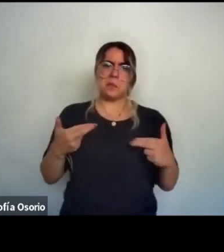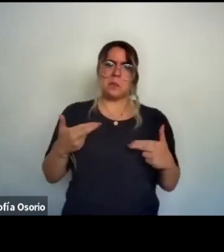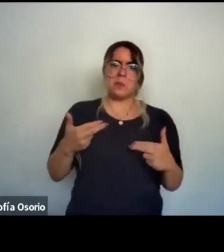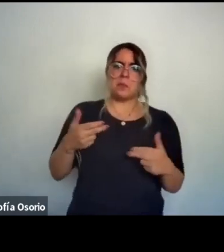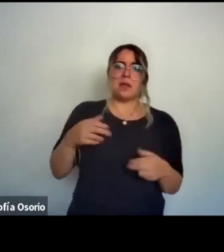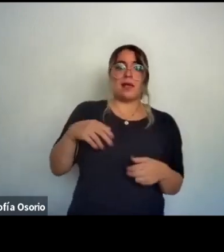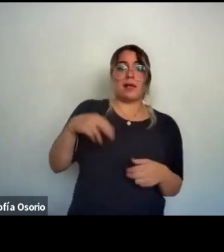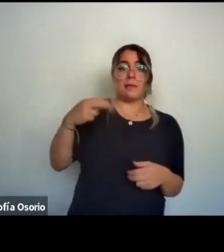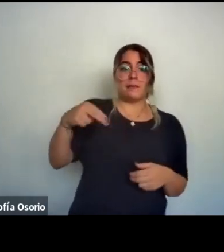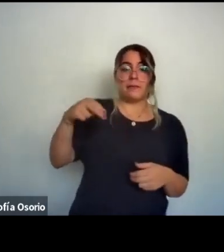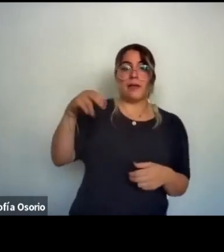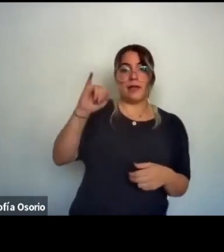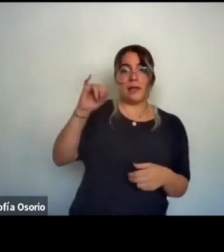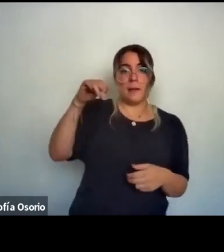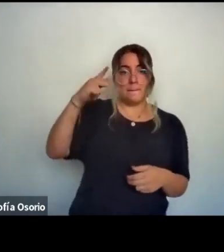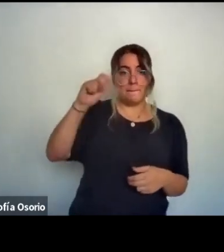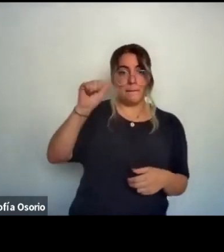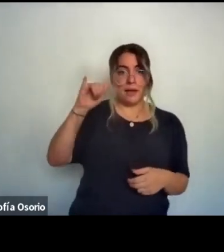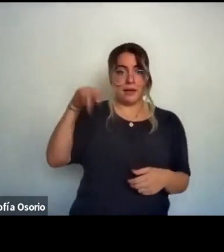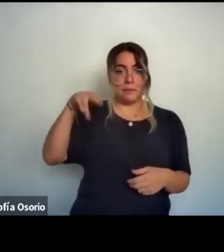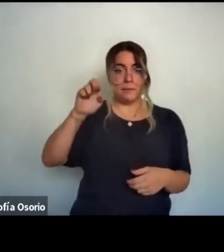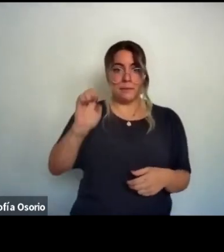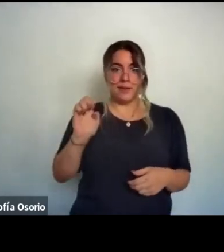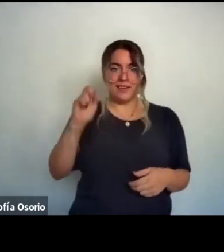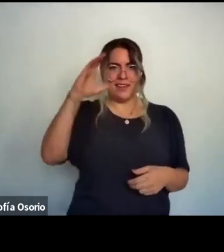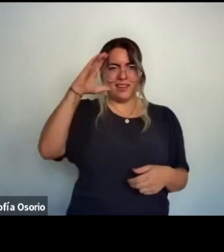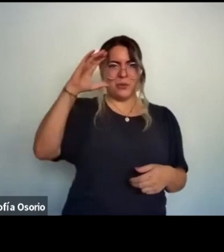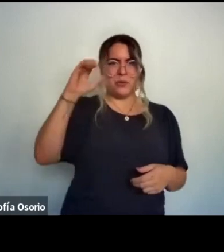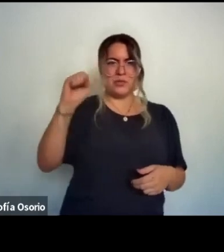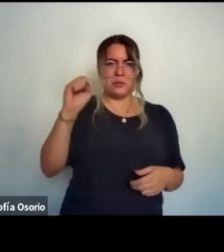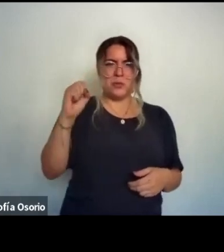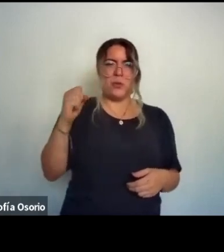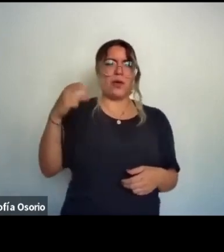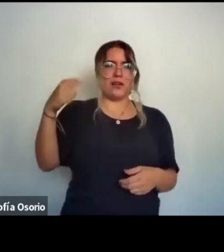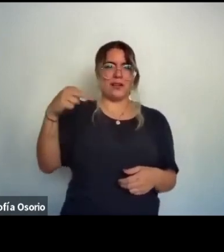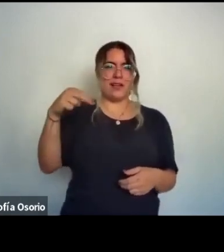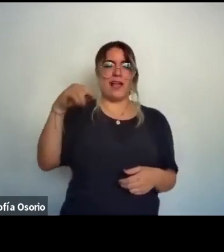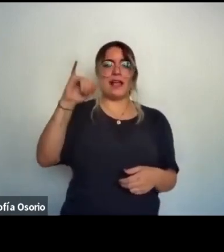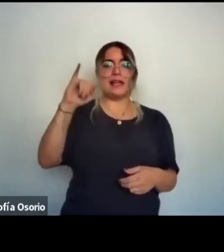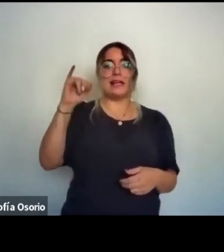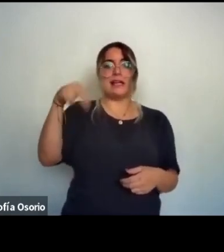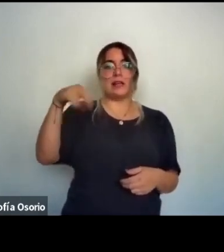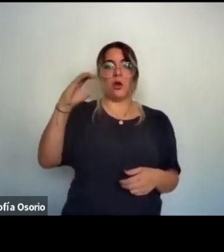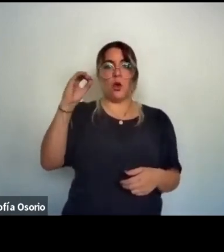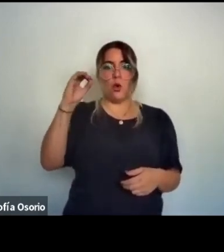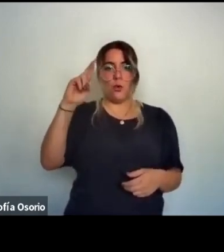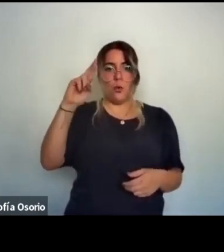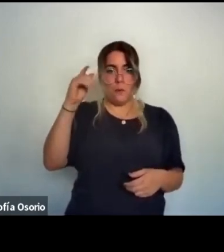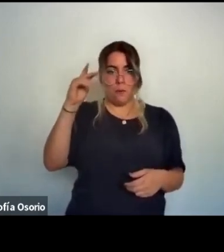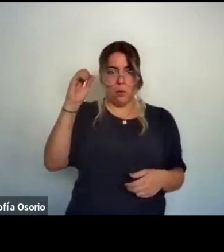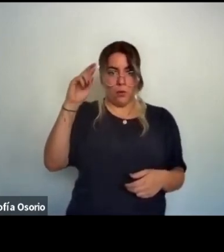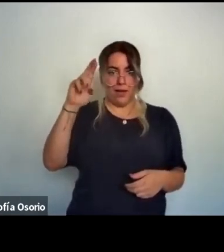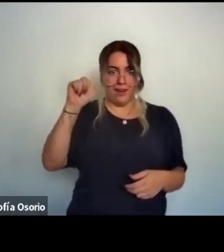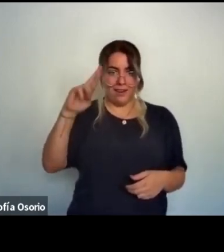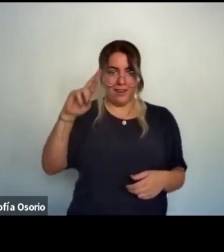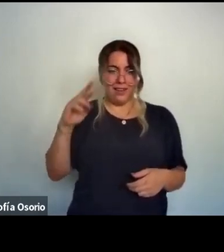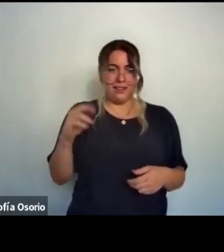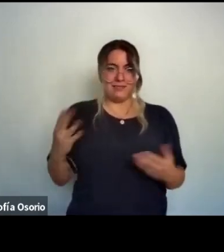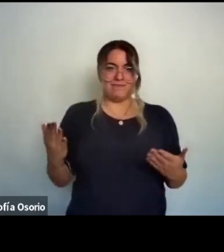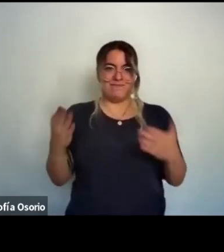término impairment, que es daño corporal. Esta comienza a utilizarse en el último tercio del siglo